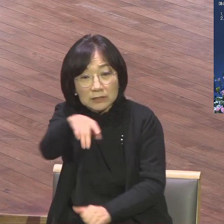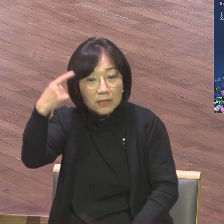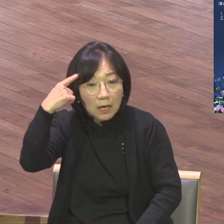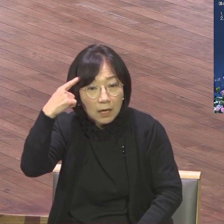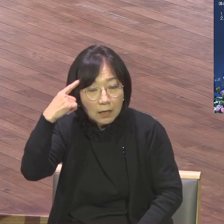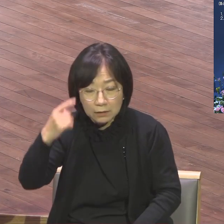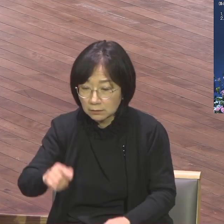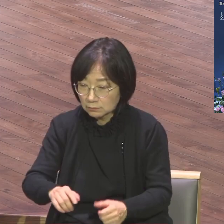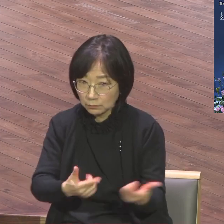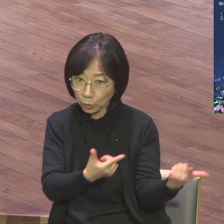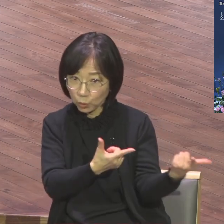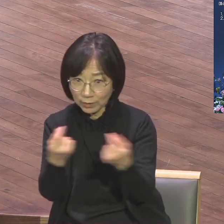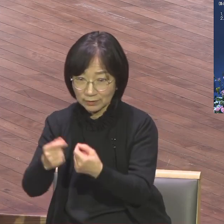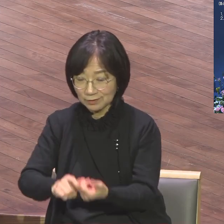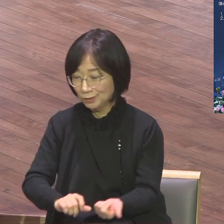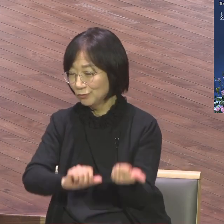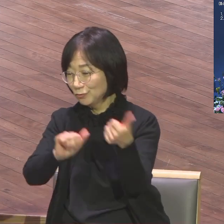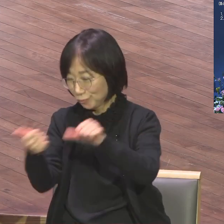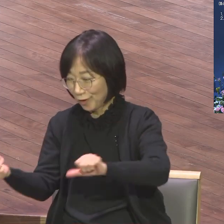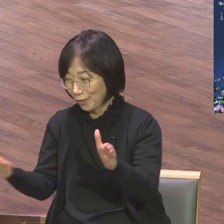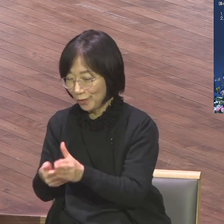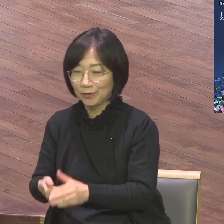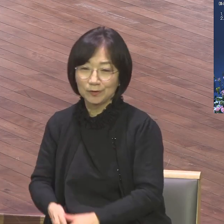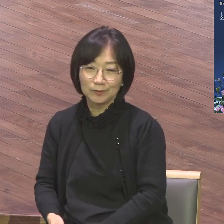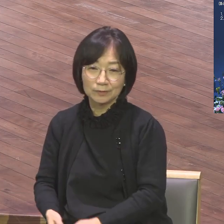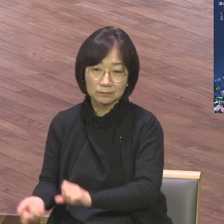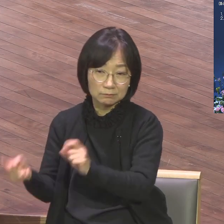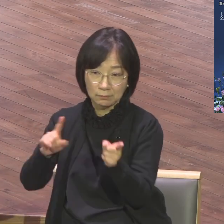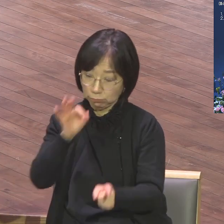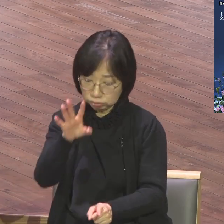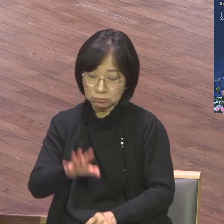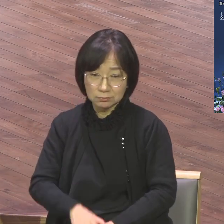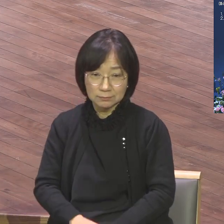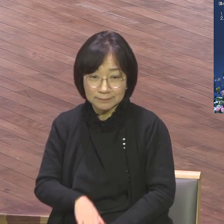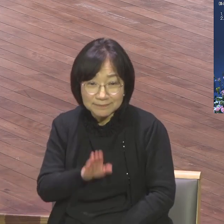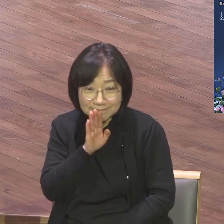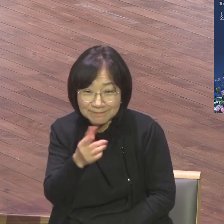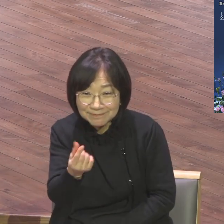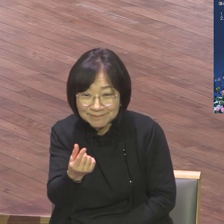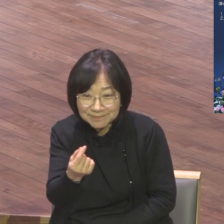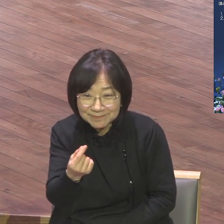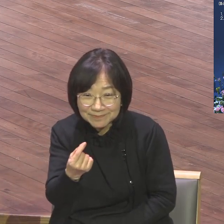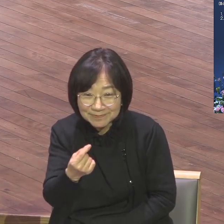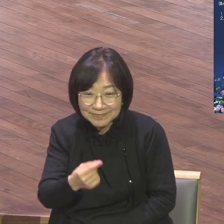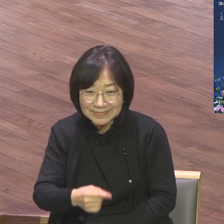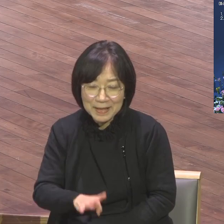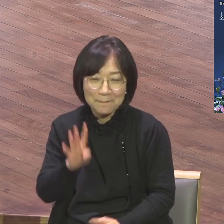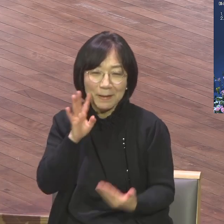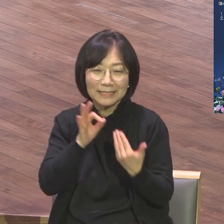살아납니까? 잔다 그게 말 됩니까? 저나 여러분 그 옆에서 같이 웃었을 거야.